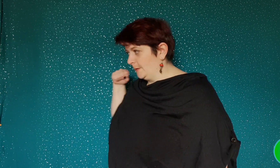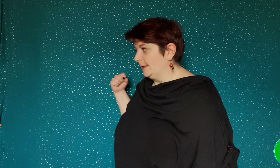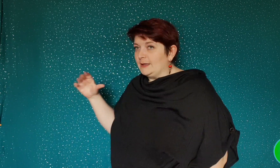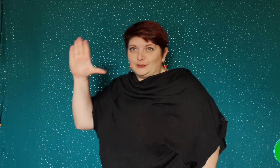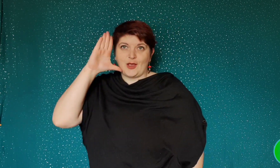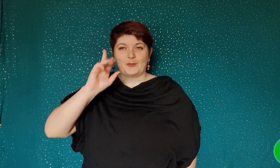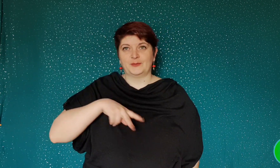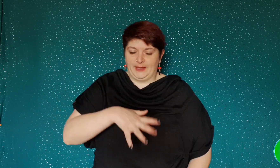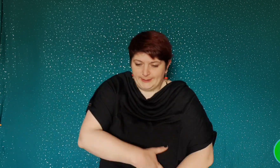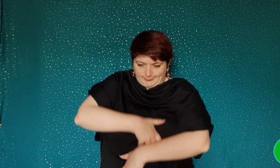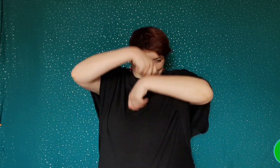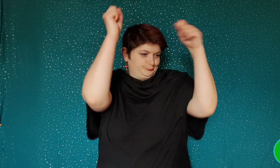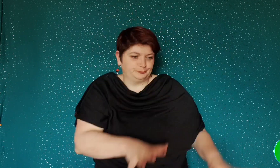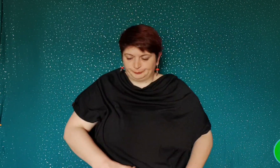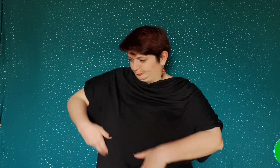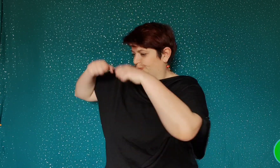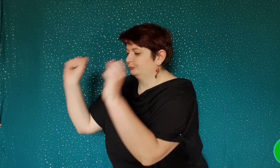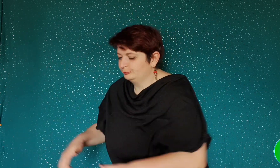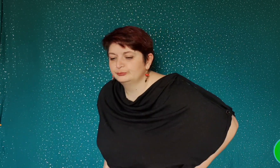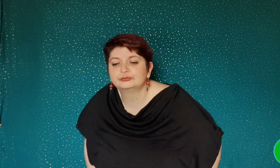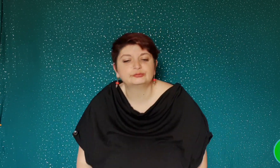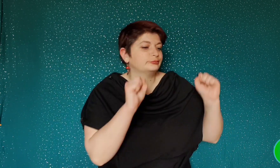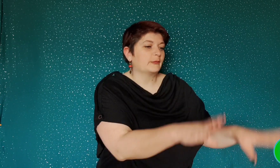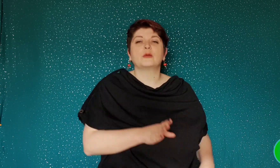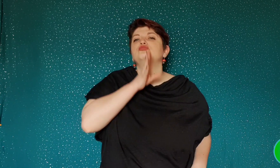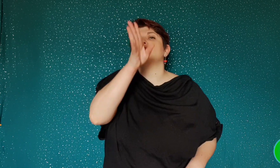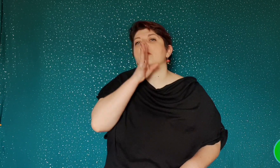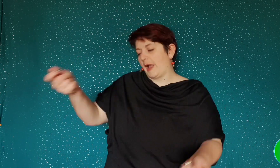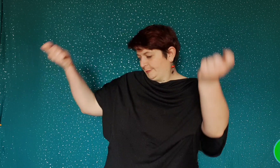Je rentrai dans ma chambre, mis mon pyjama,